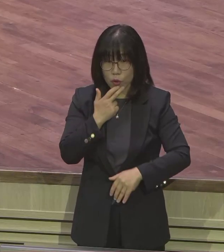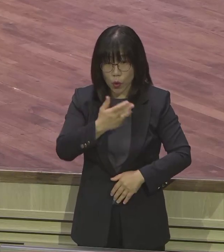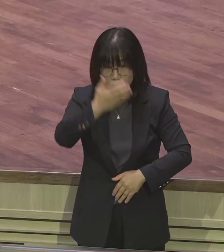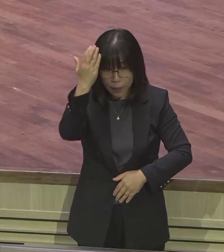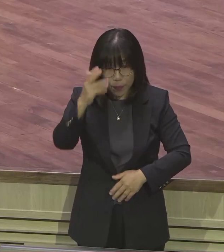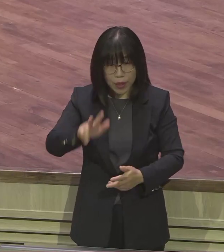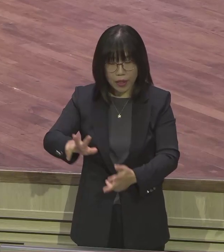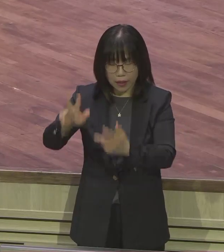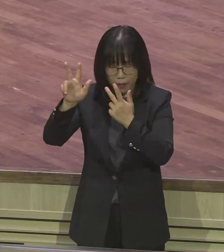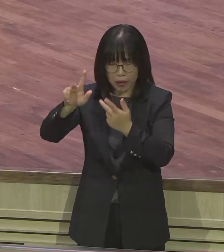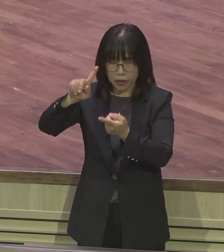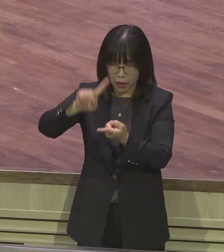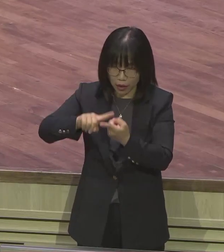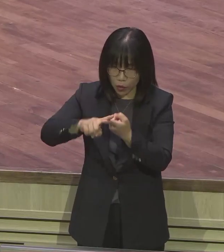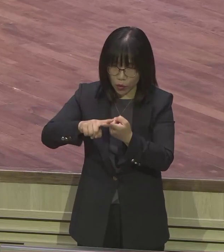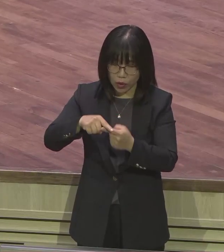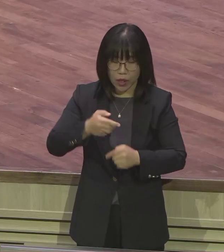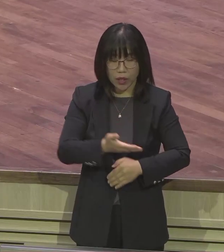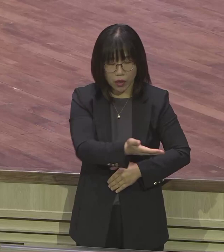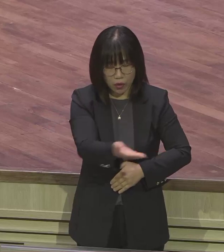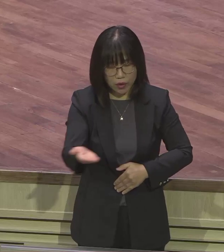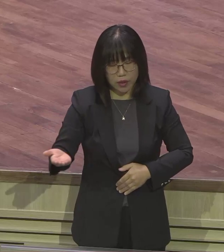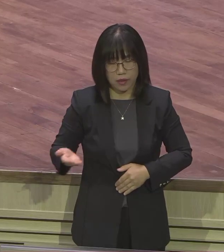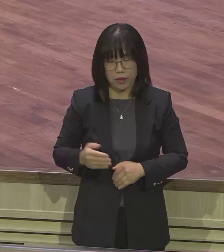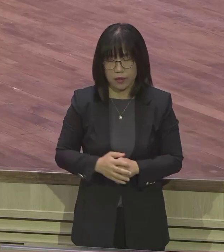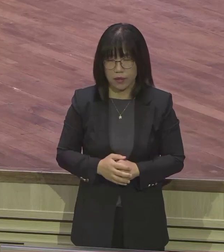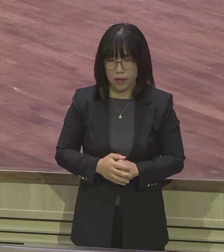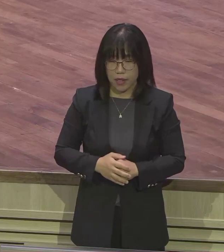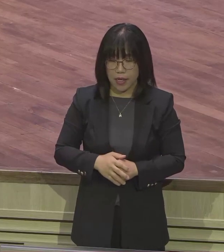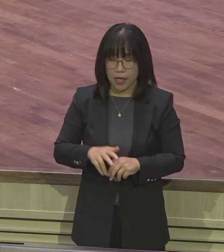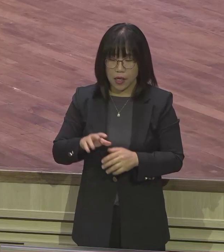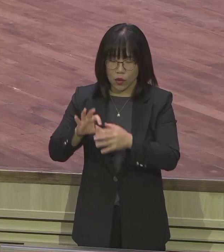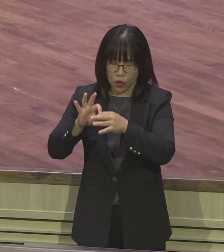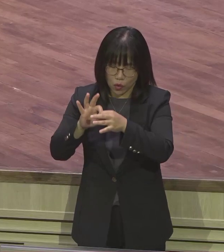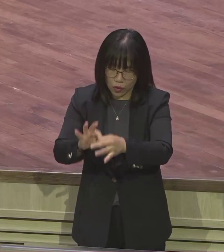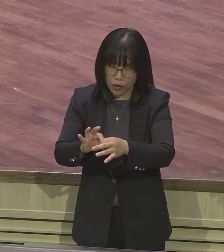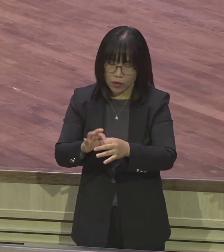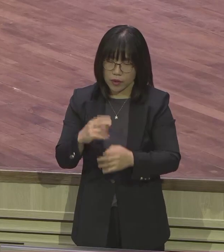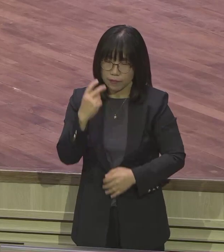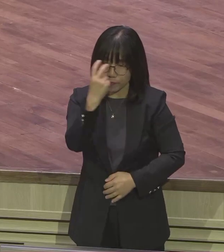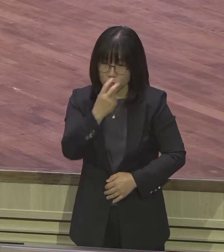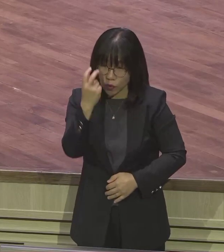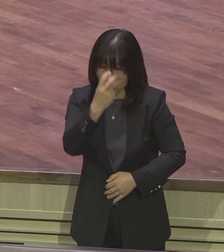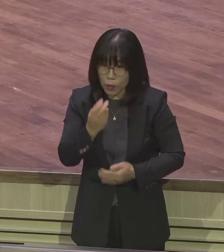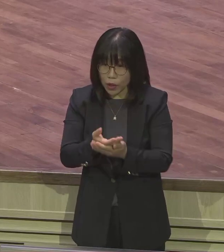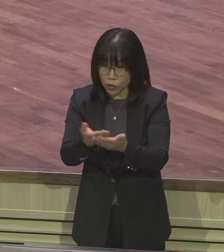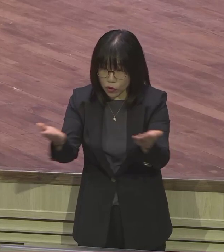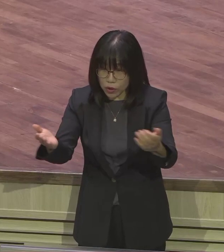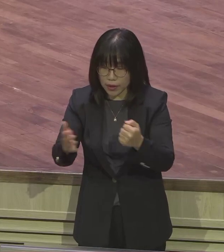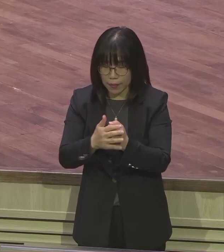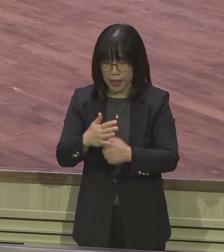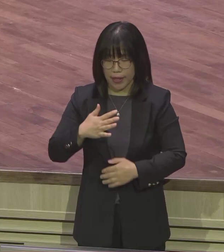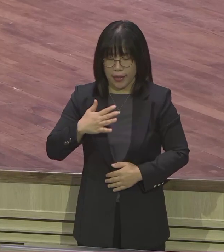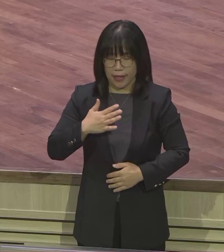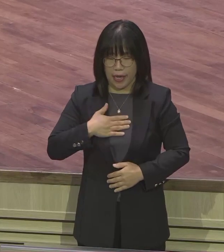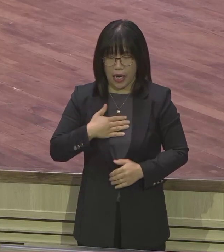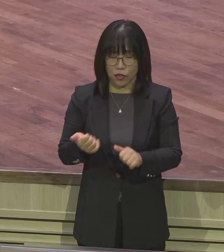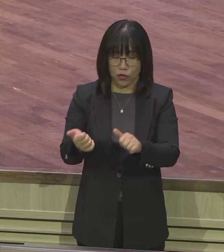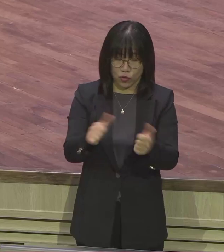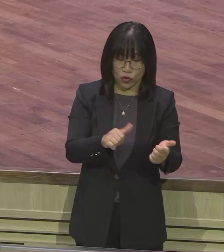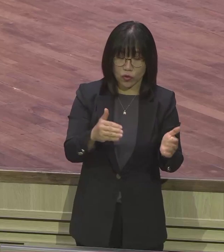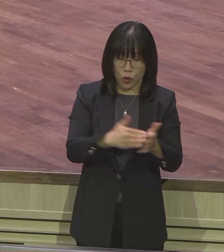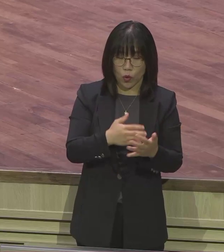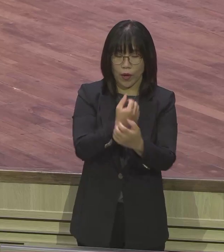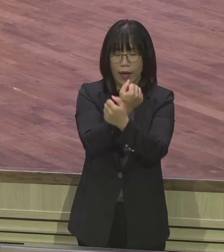맹세시켜 이르기를 하나님이 반드시 당신들을 돌보시리니 당신들은 여기서 내 해골을 메고